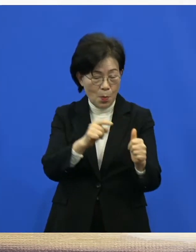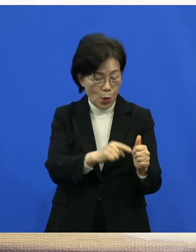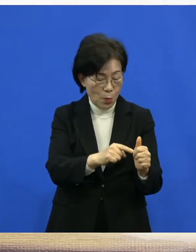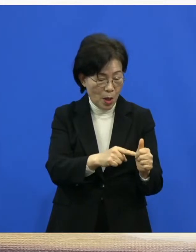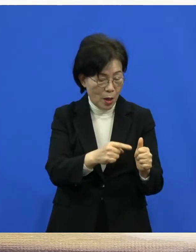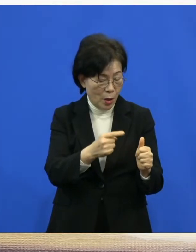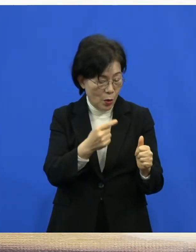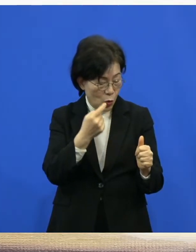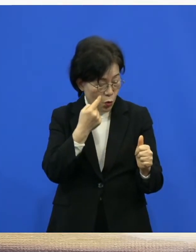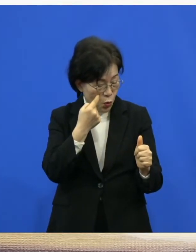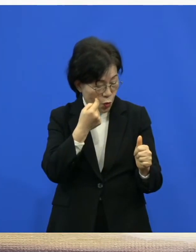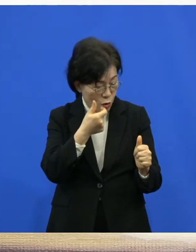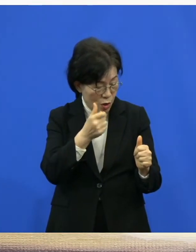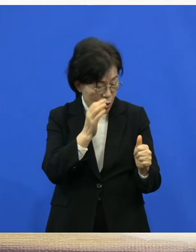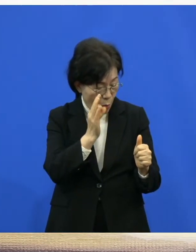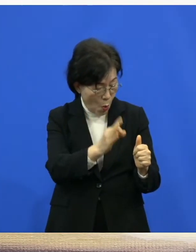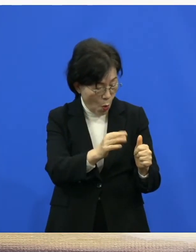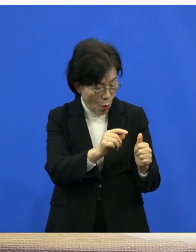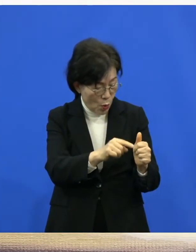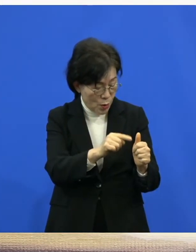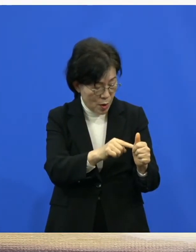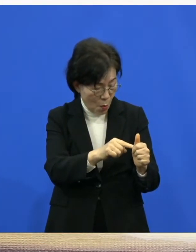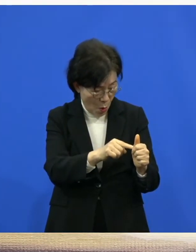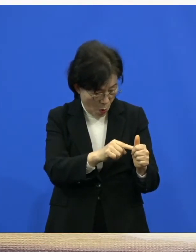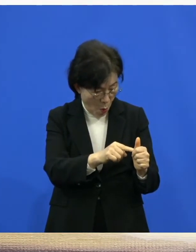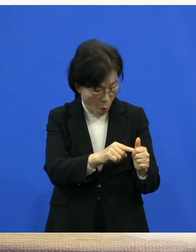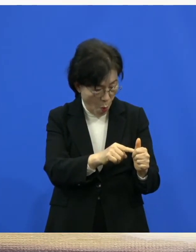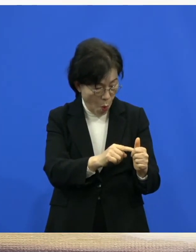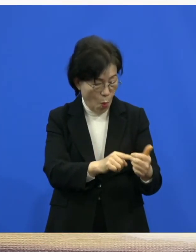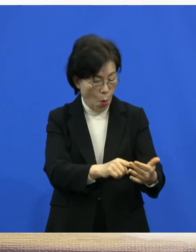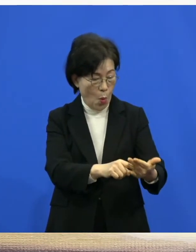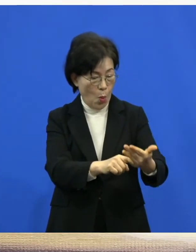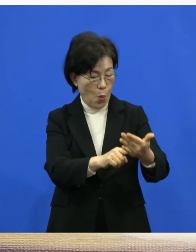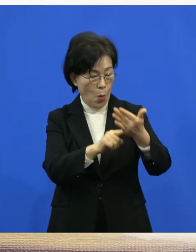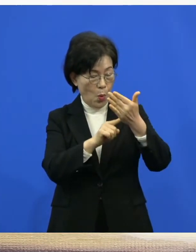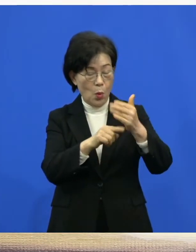종의 눈치를 보게 생겨서 희한하게 요셉의 존재감이 드러나는 거예요. 노예가 아니에요.